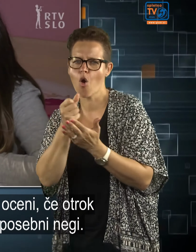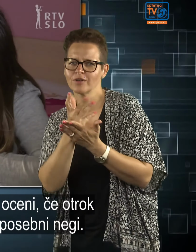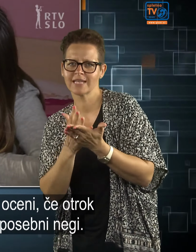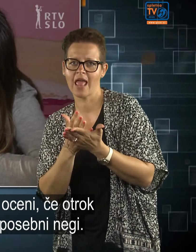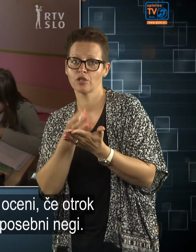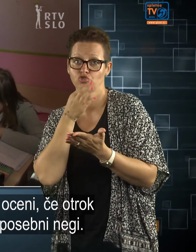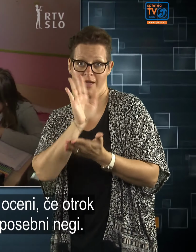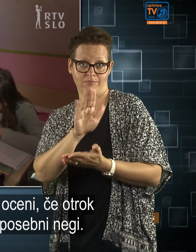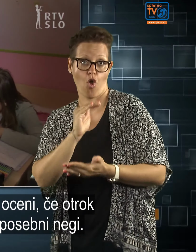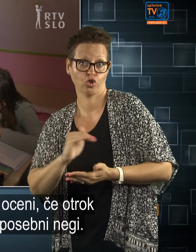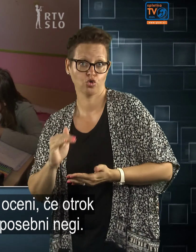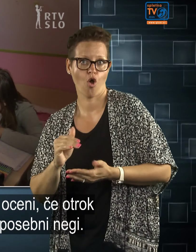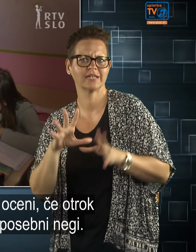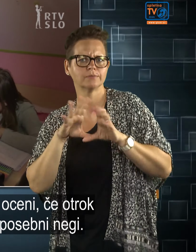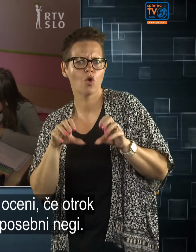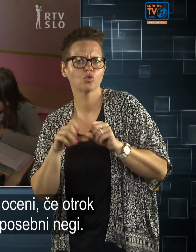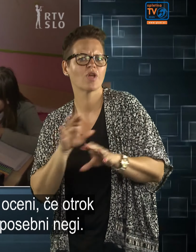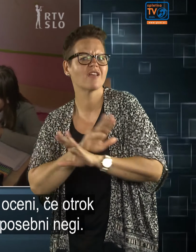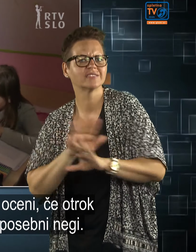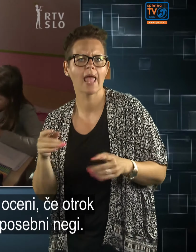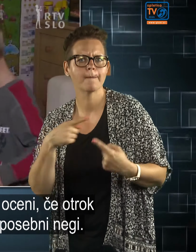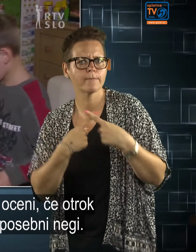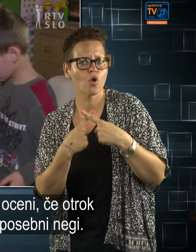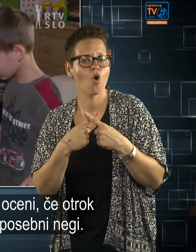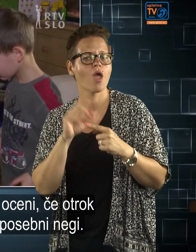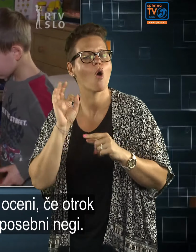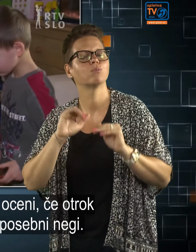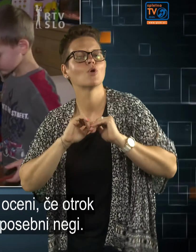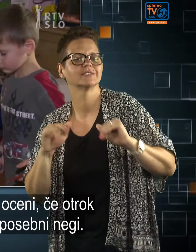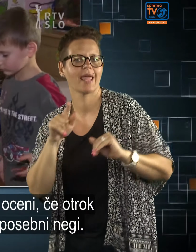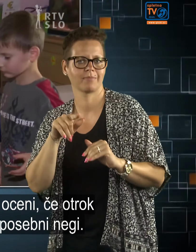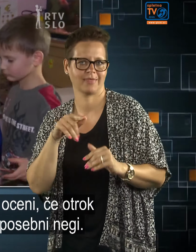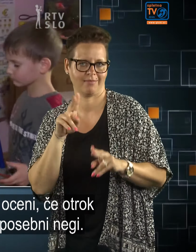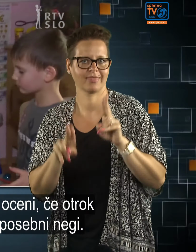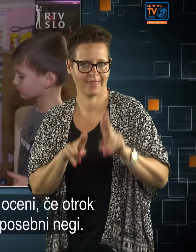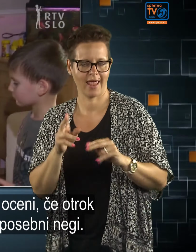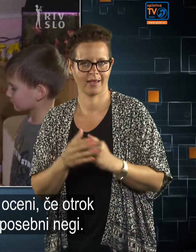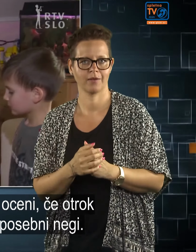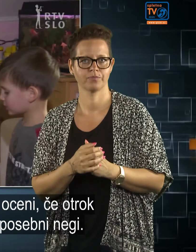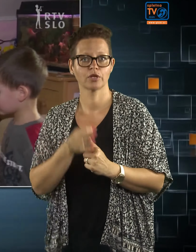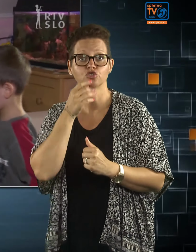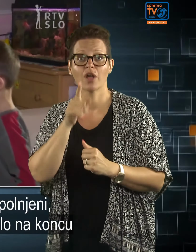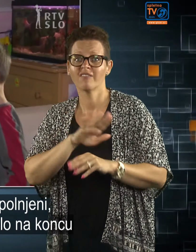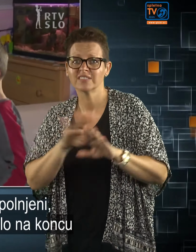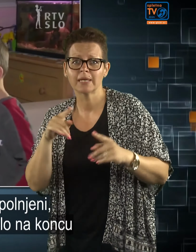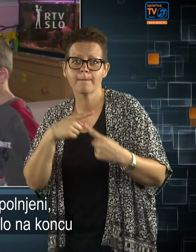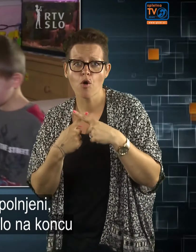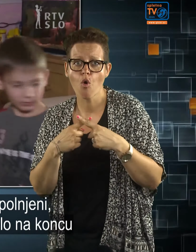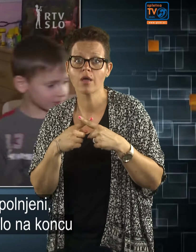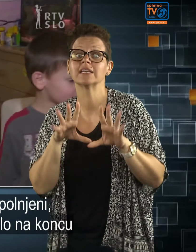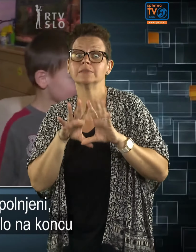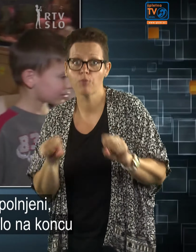nato oceni, če otrok izpolnjuje vse pogoje o posebni negi. Če so vsi pogoji